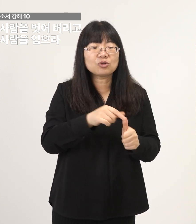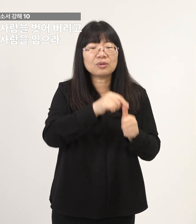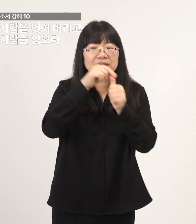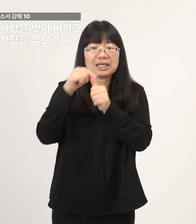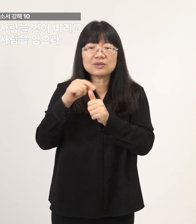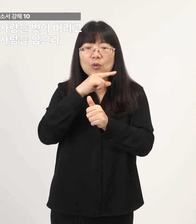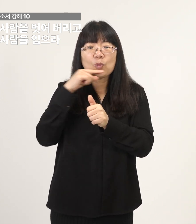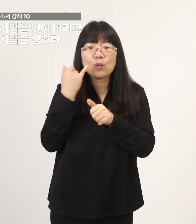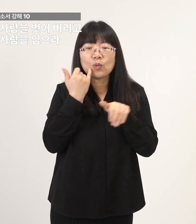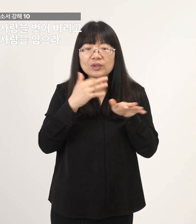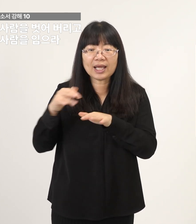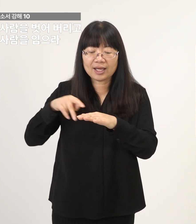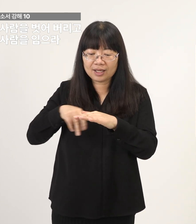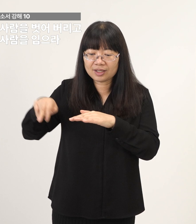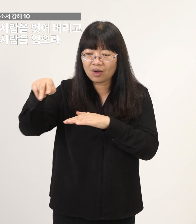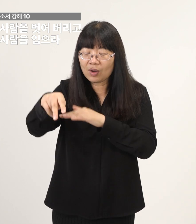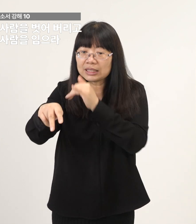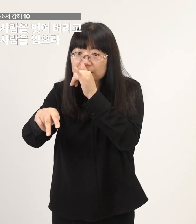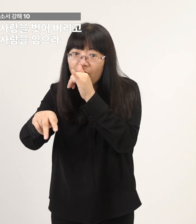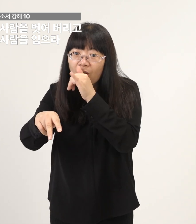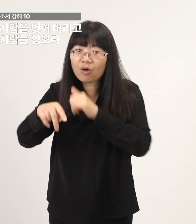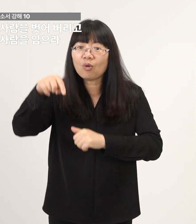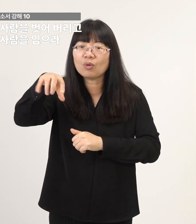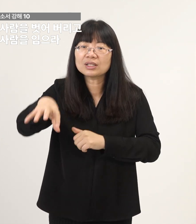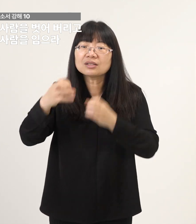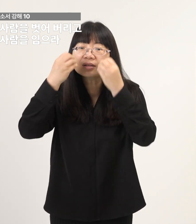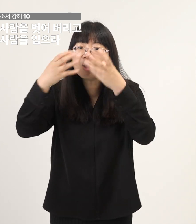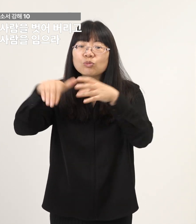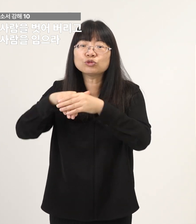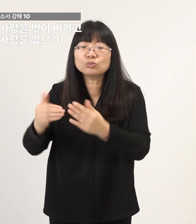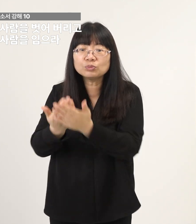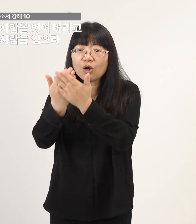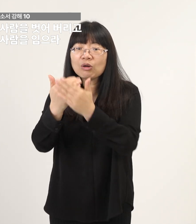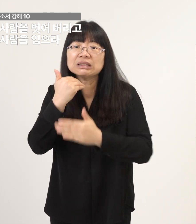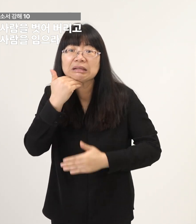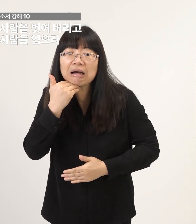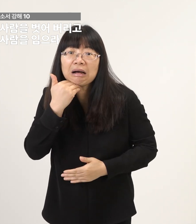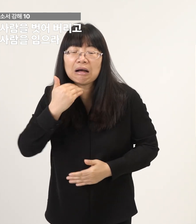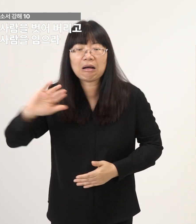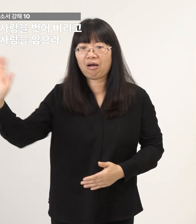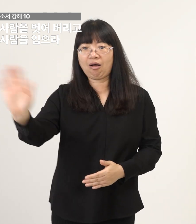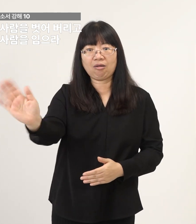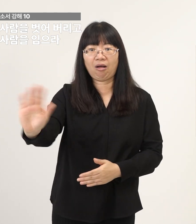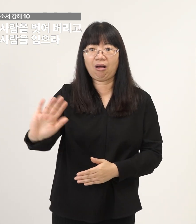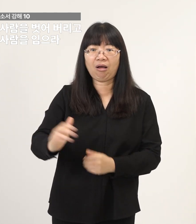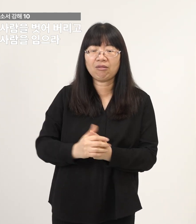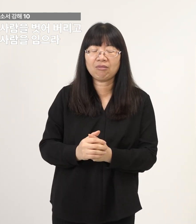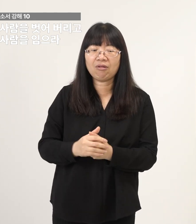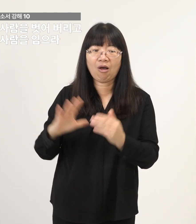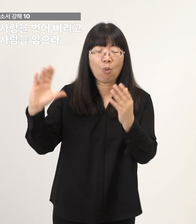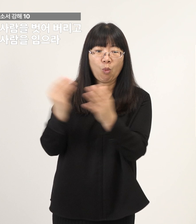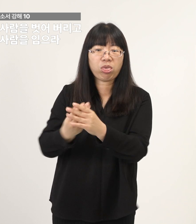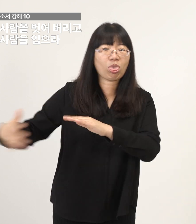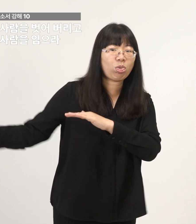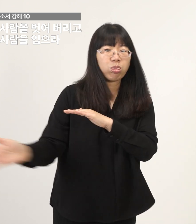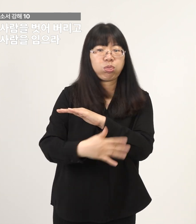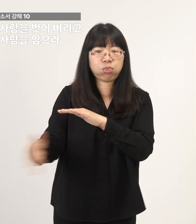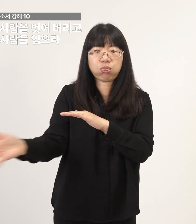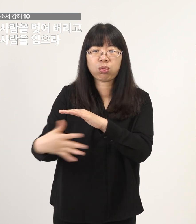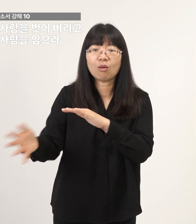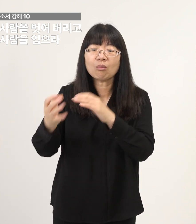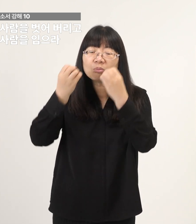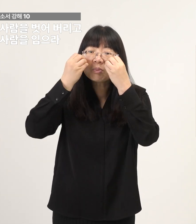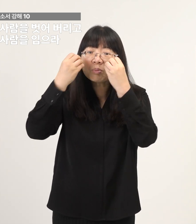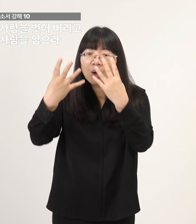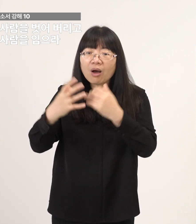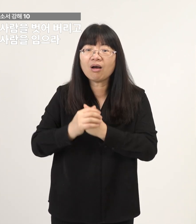홍해 건너자마자 거기 새로운 문명이 기다리고 있는 게 아니라 완전히 텅 빈